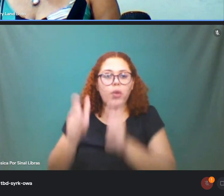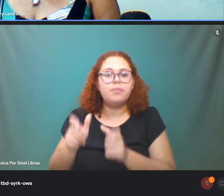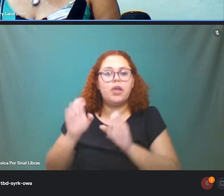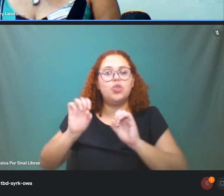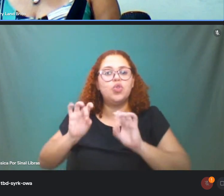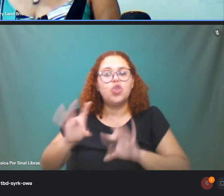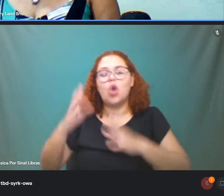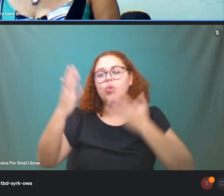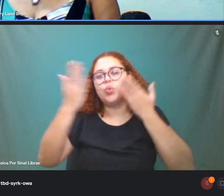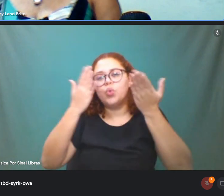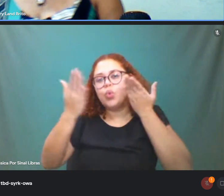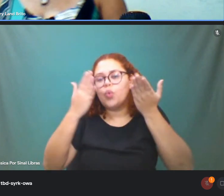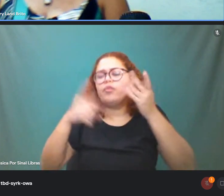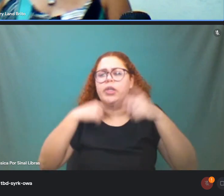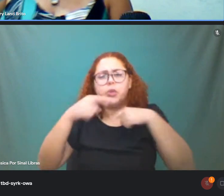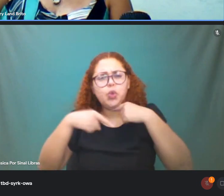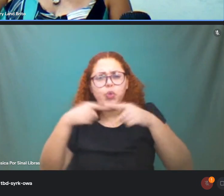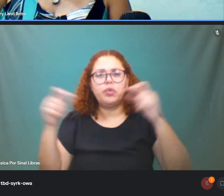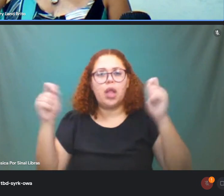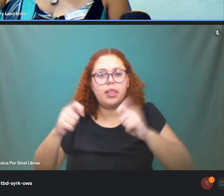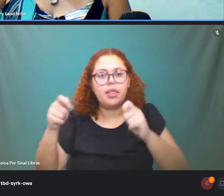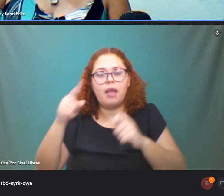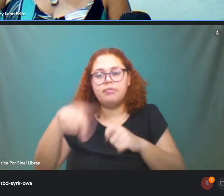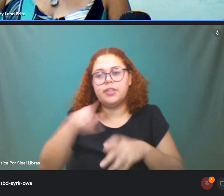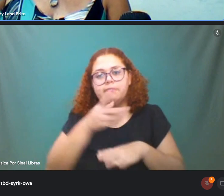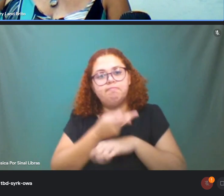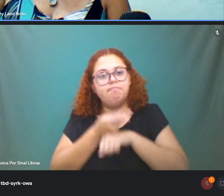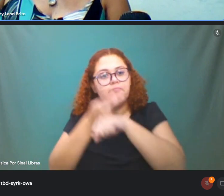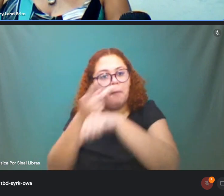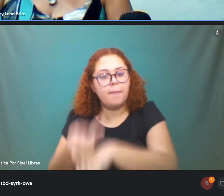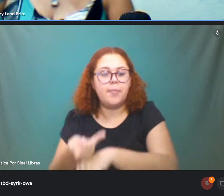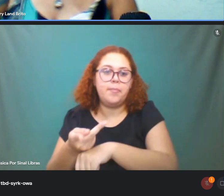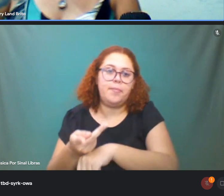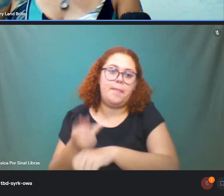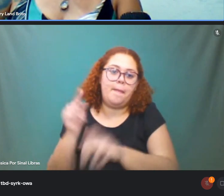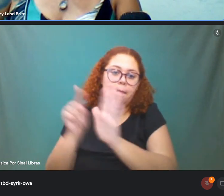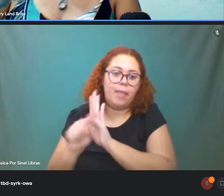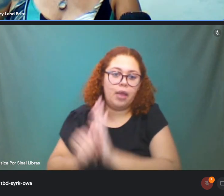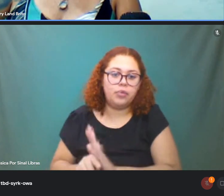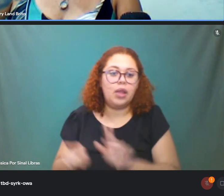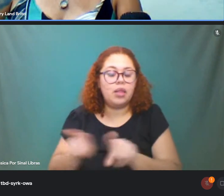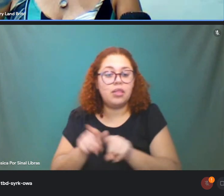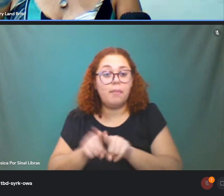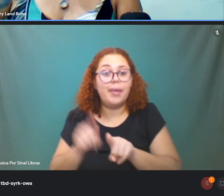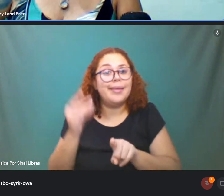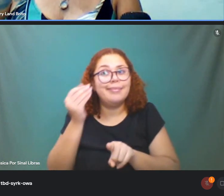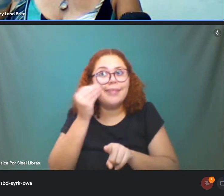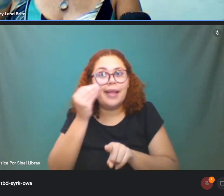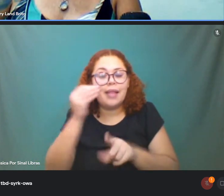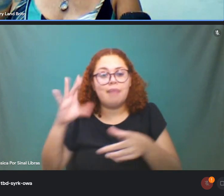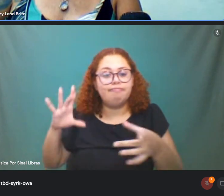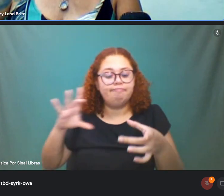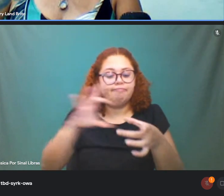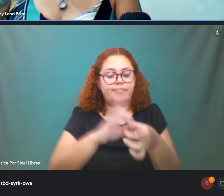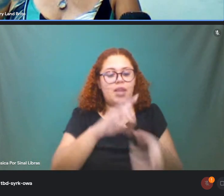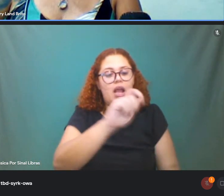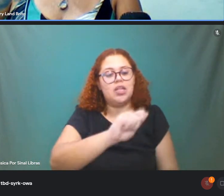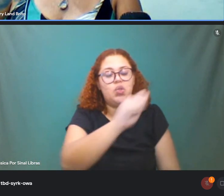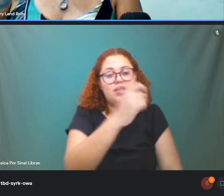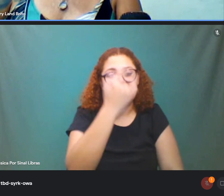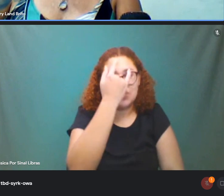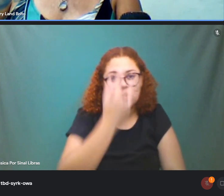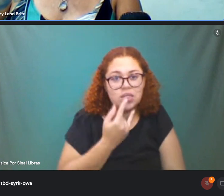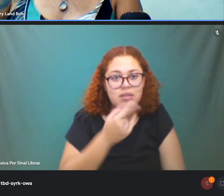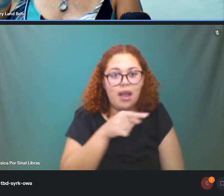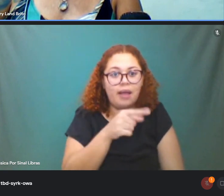que envolva algumas associações de cegos, e pensar formas de